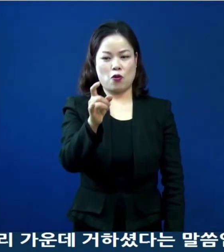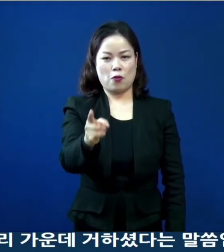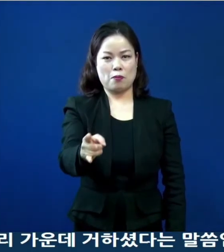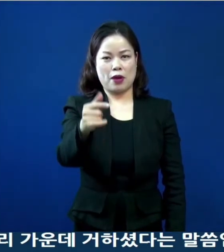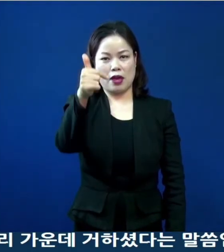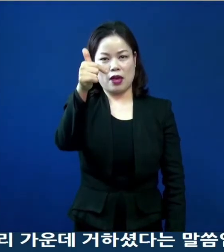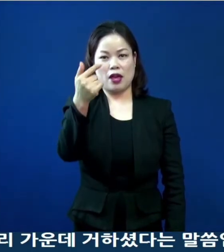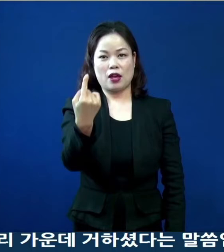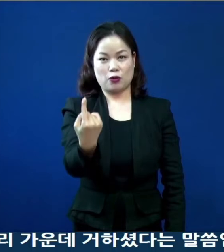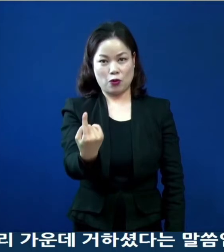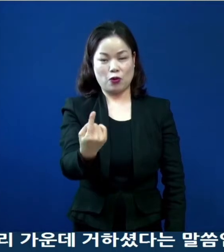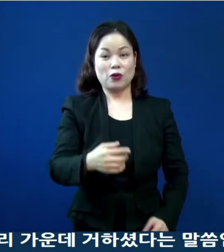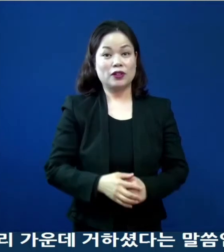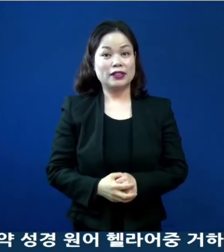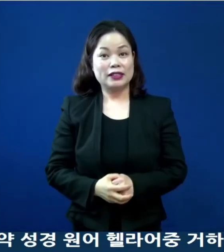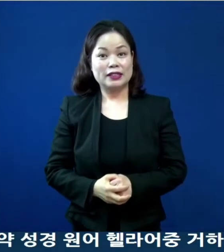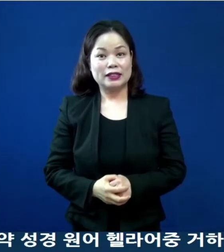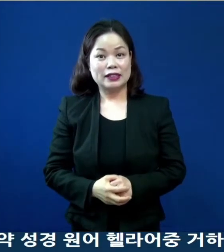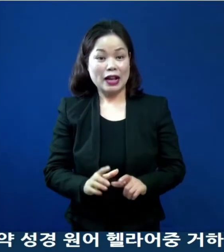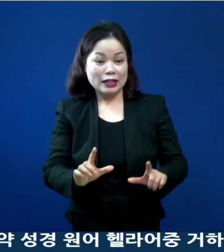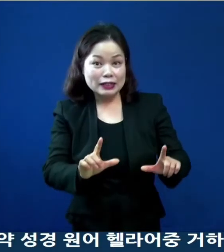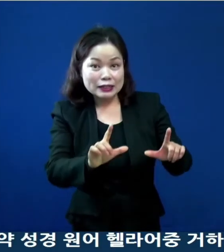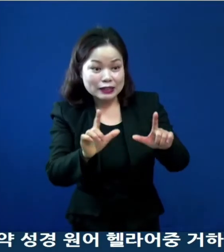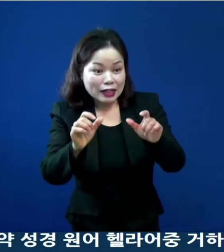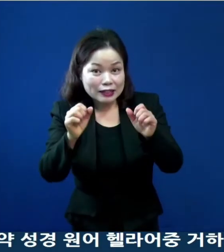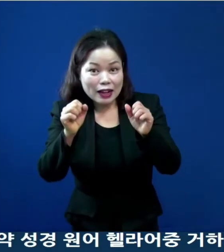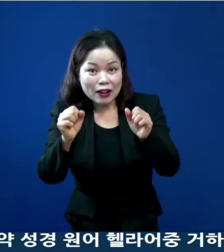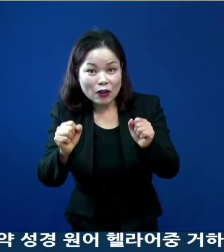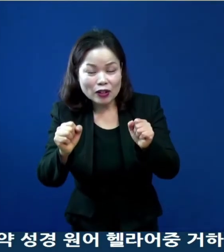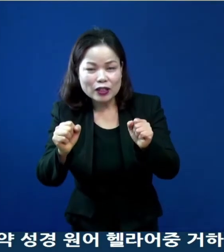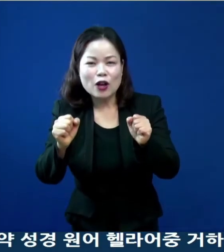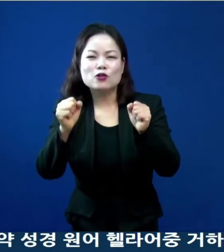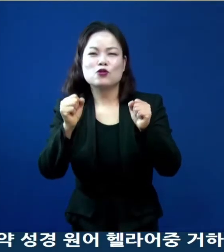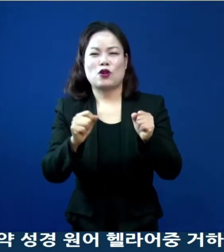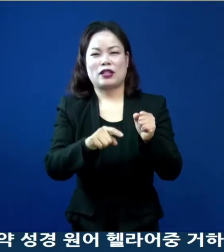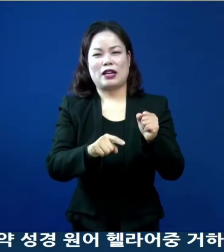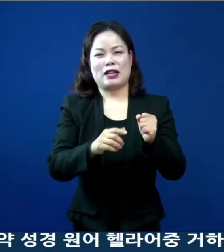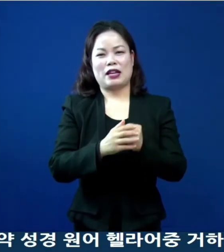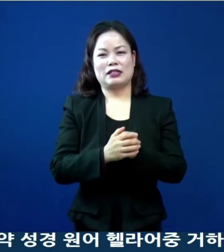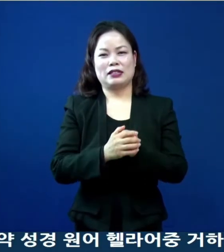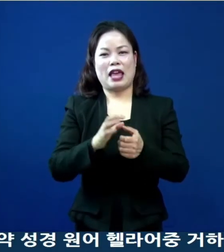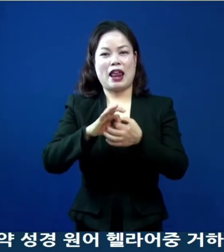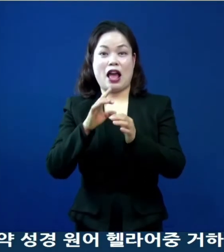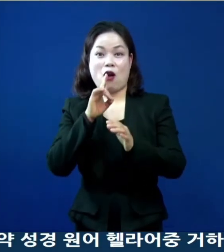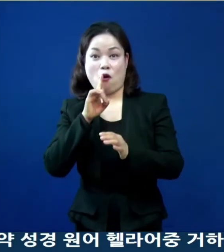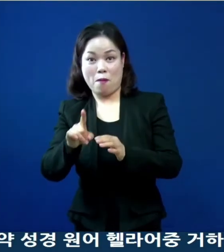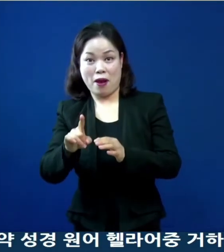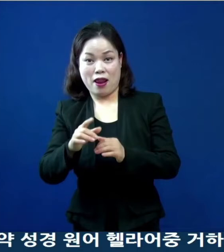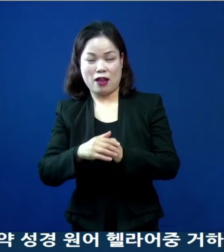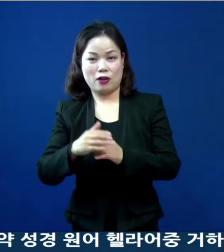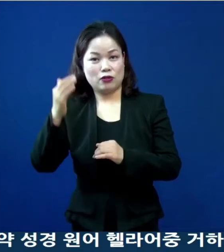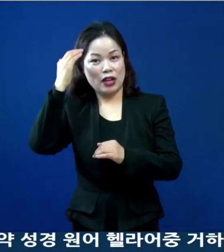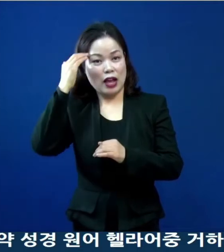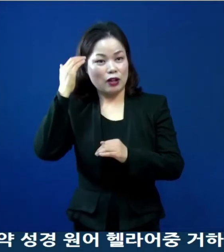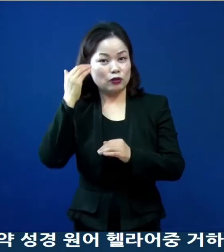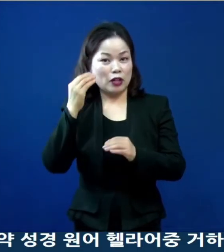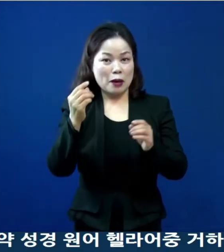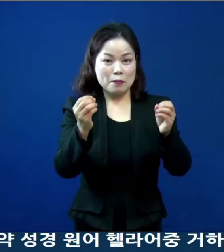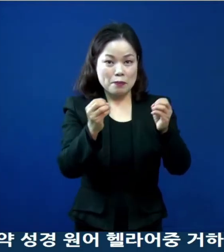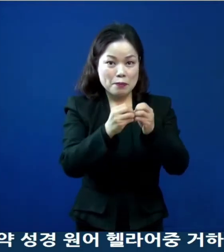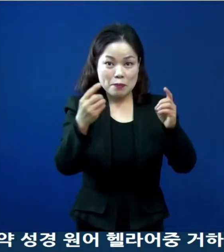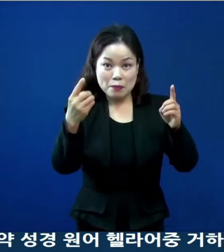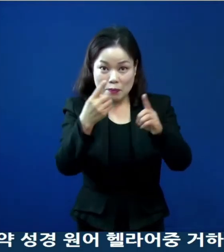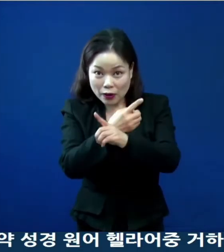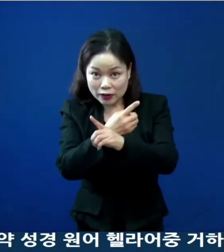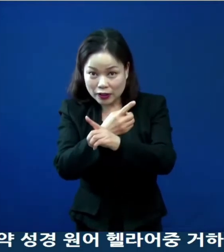기억이 나겠죠? 메노. 살다, 거주하다, 유하다, 이런 우리말 번역의